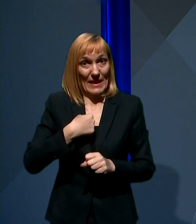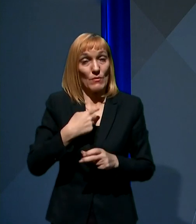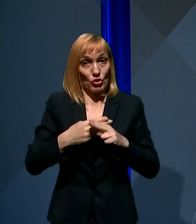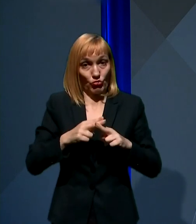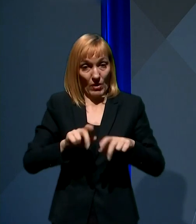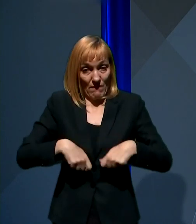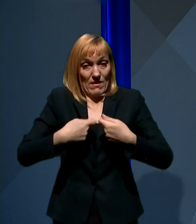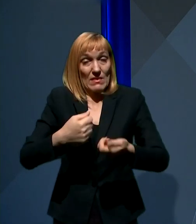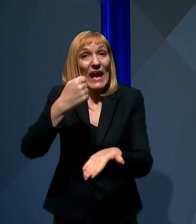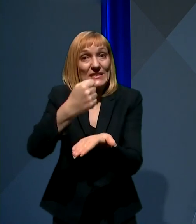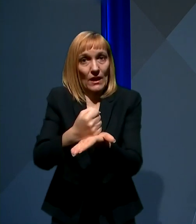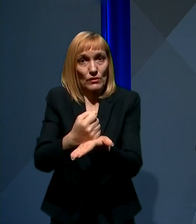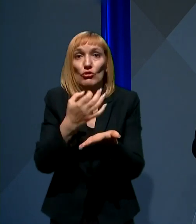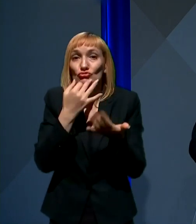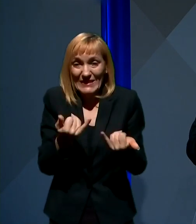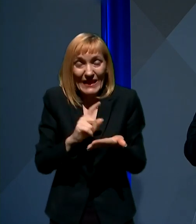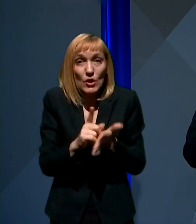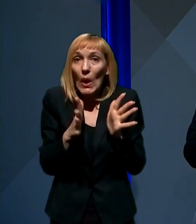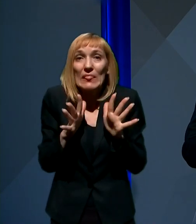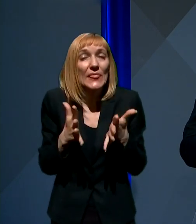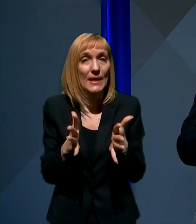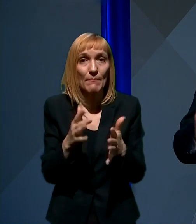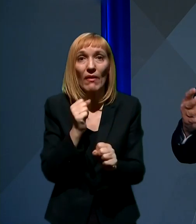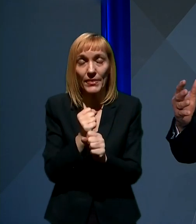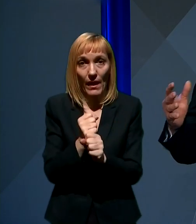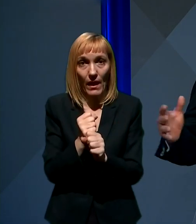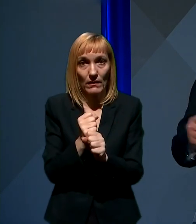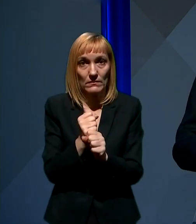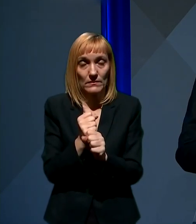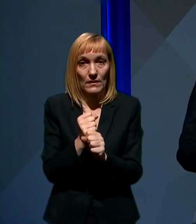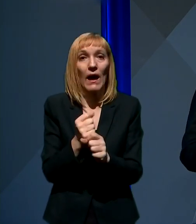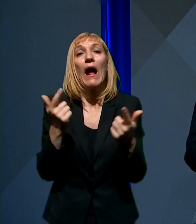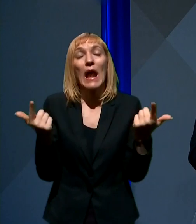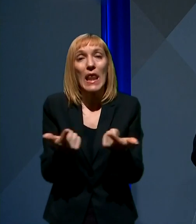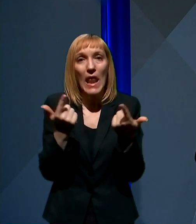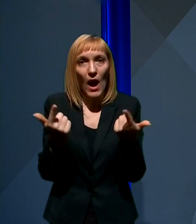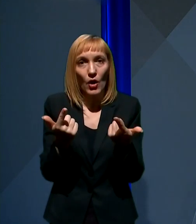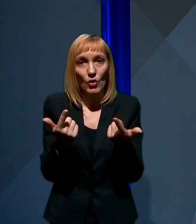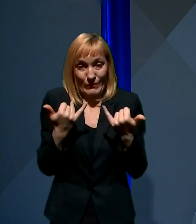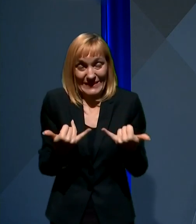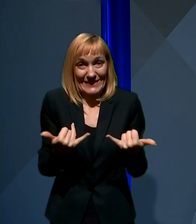da tudi če v tem trenutku nimajo dela, da lahko v teh